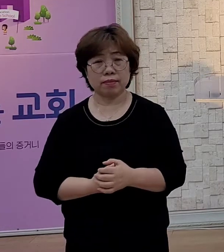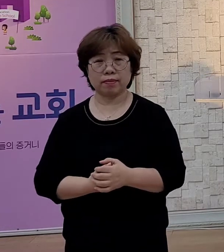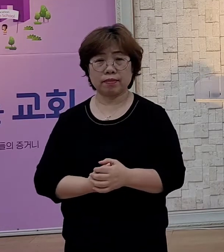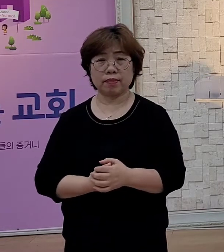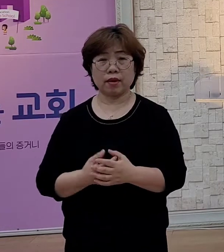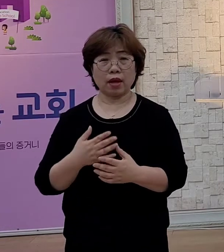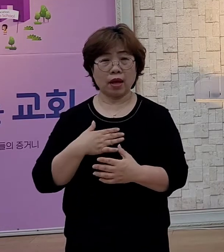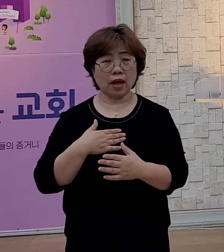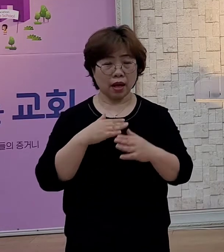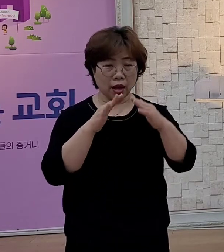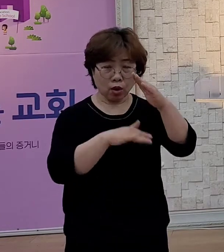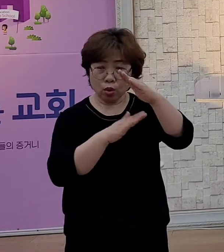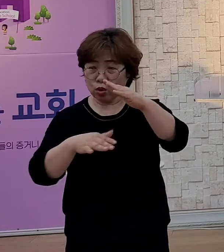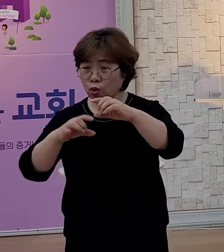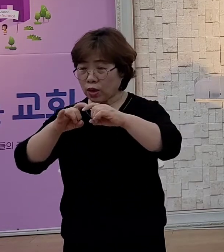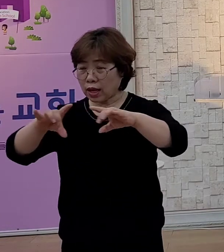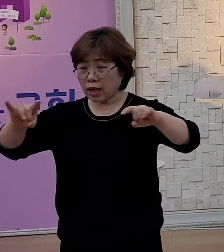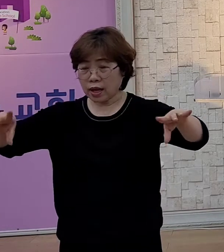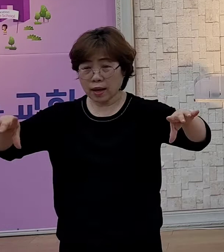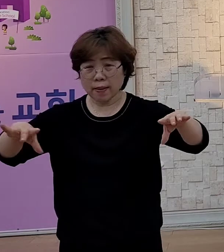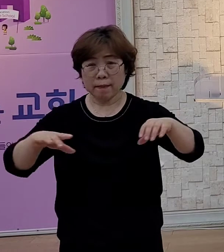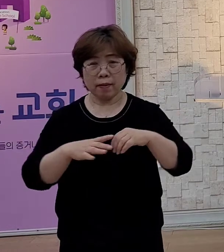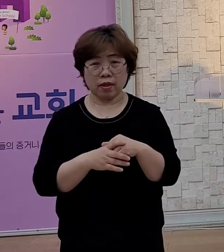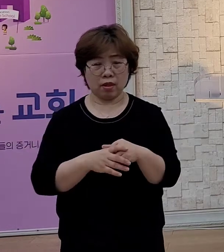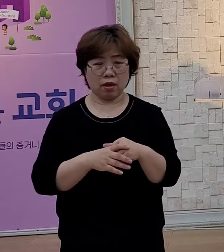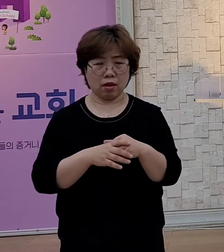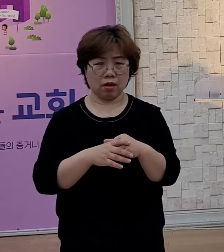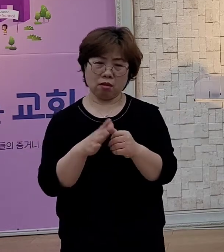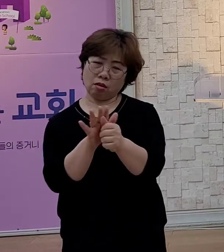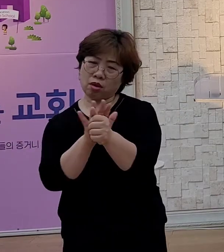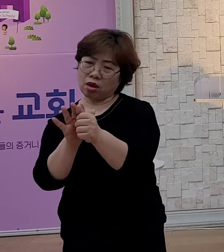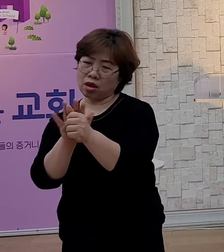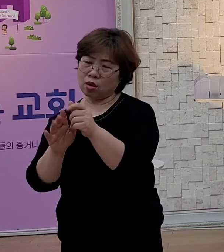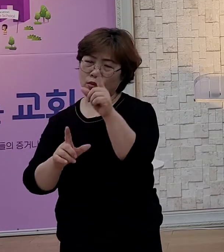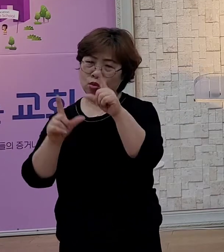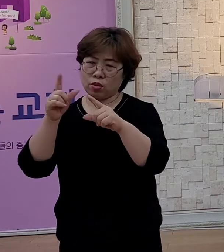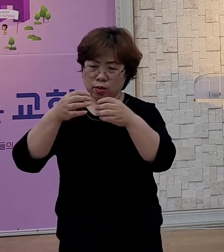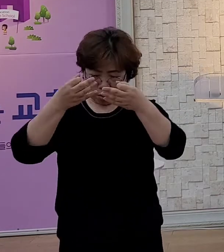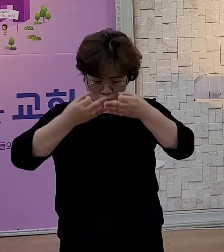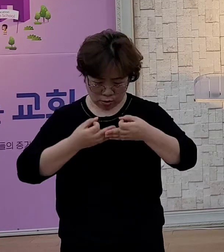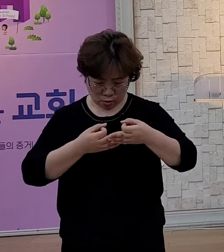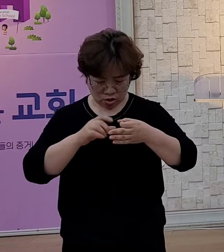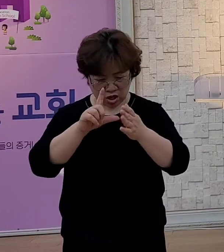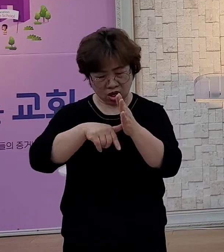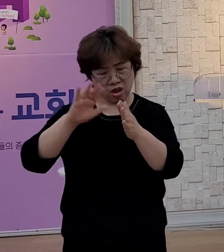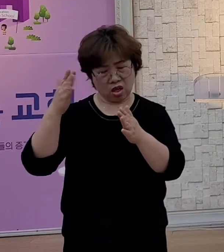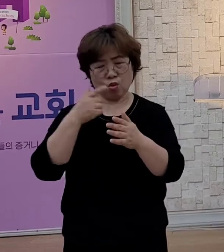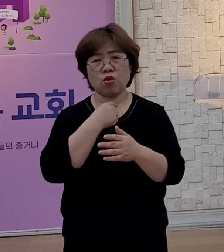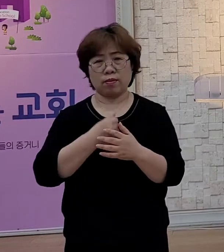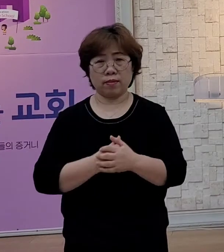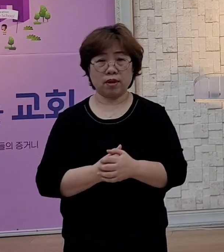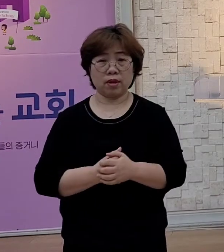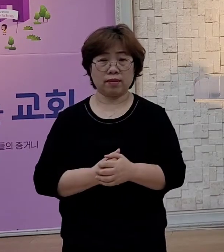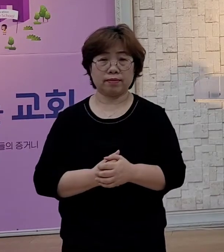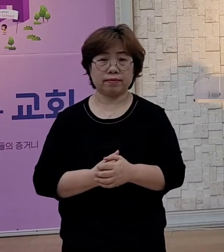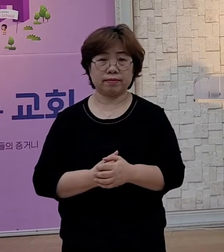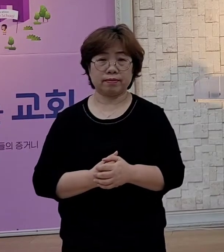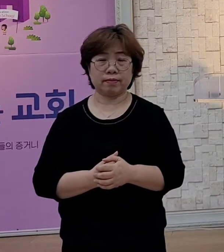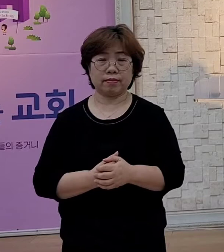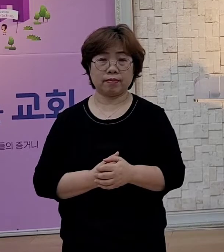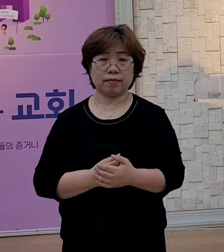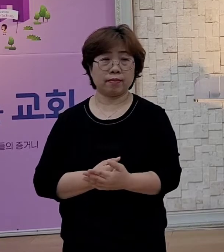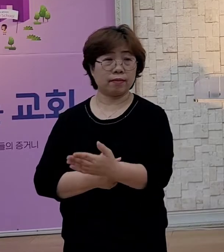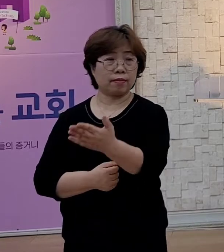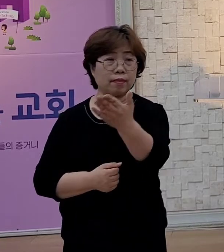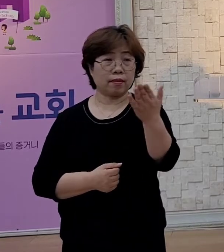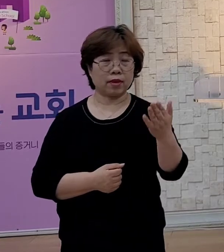정말 어떻게 대하는가 한번 생각해 보는 시간이 되면 참 좋겠습니다. 무슨 말이냐면 저는